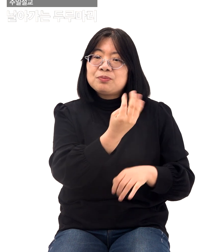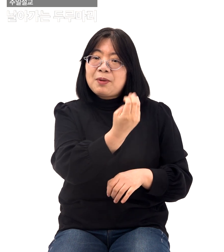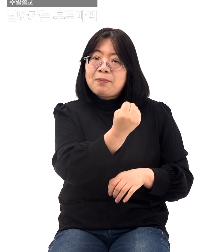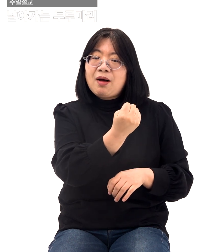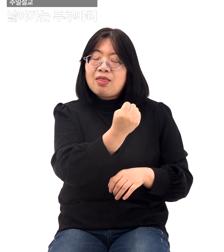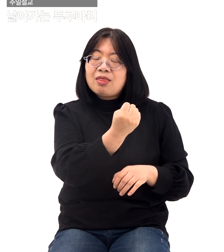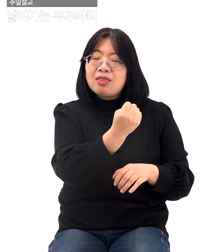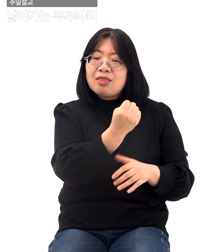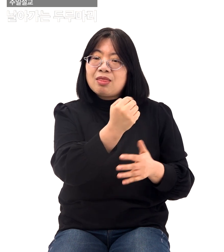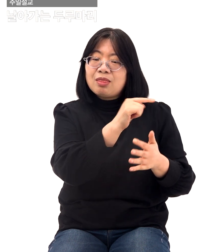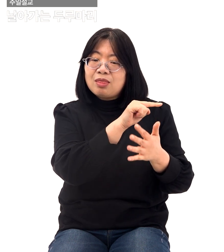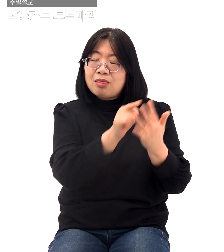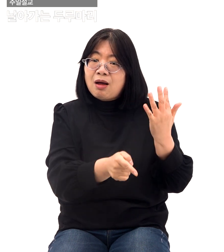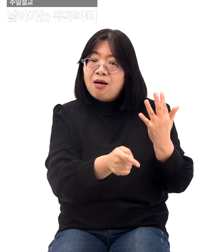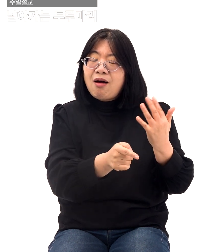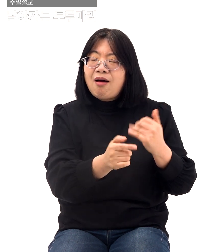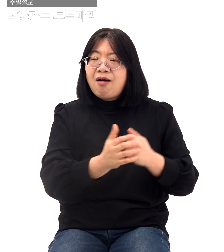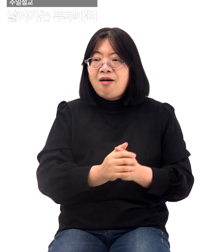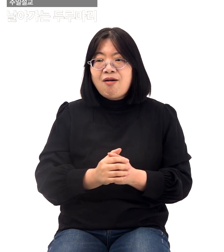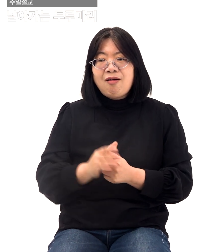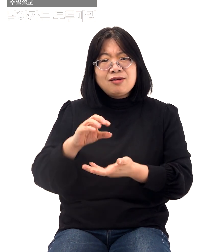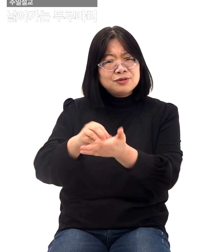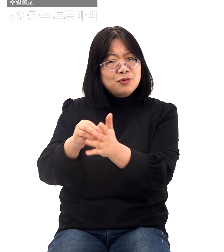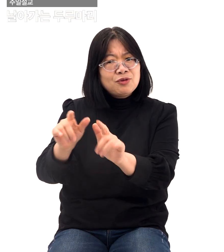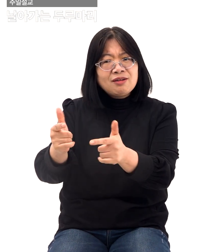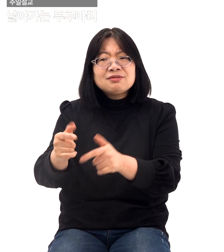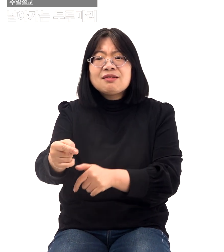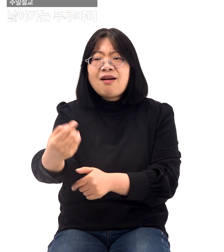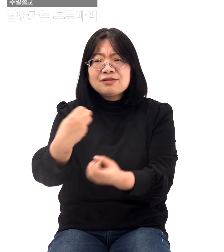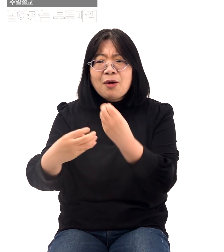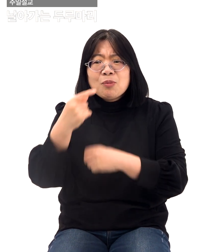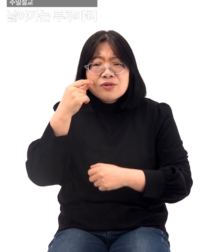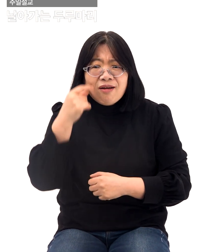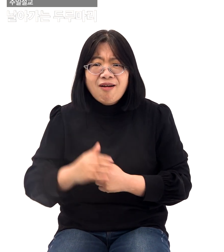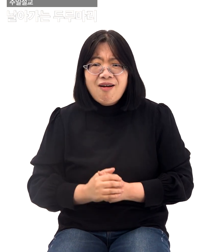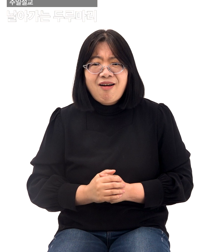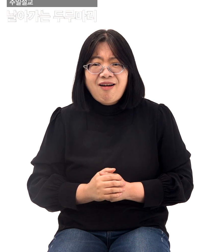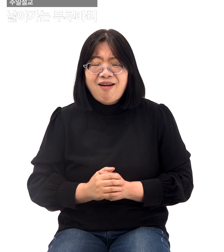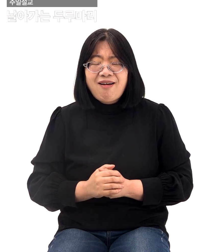10계명 중에. 이 정도는 아니잖아요.